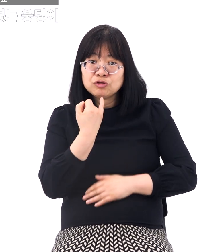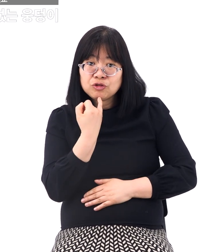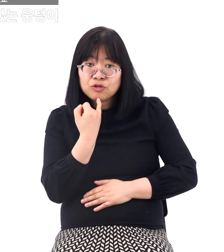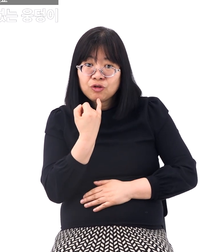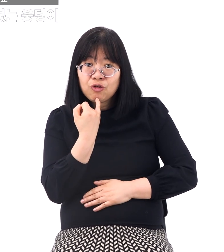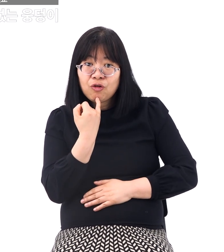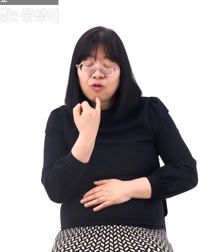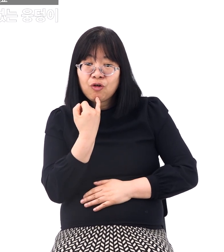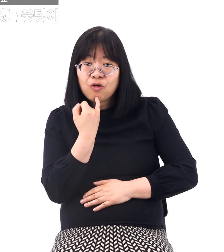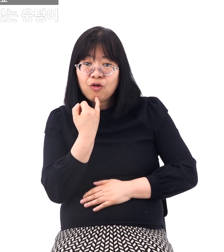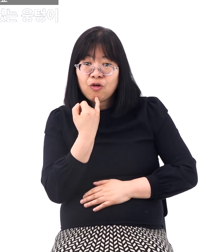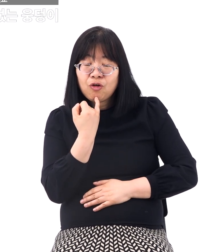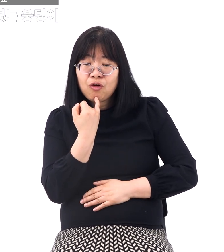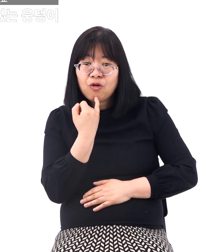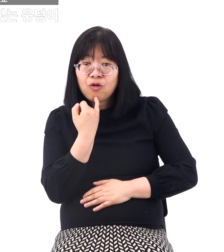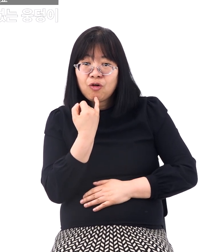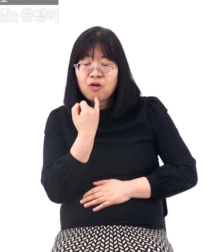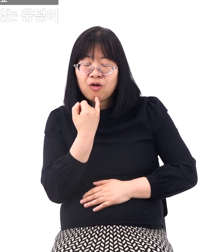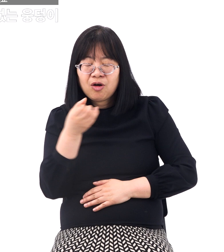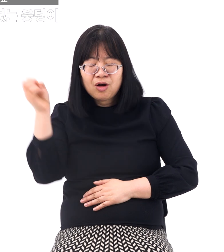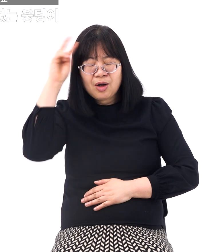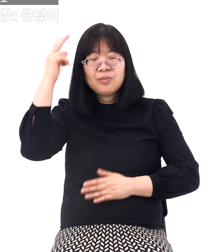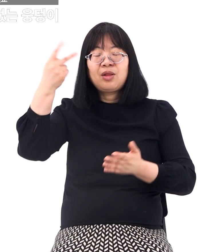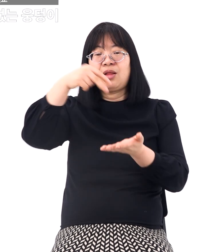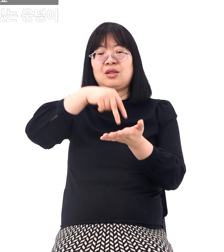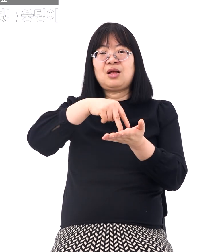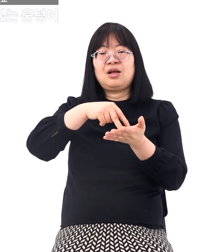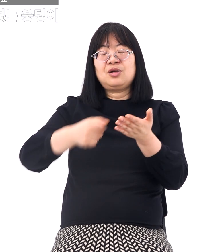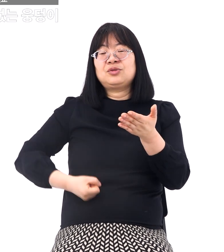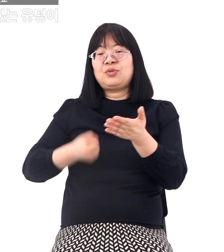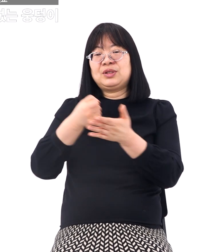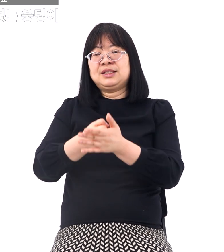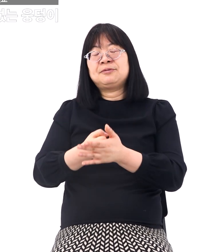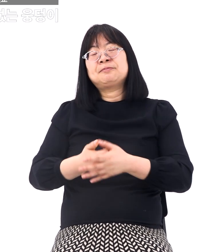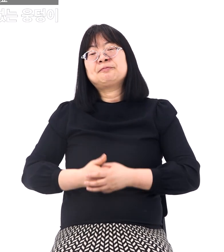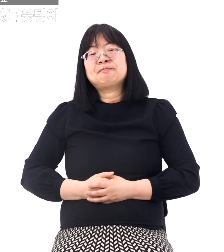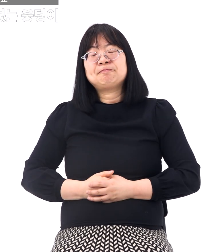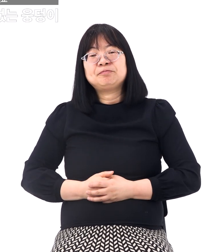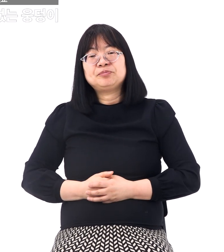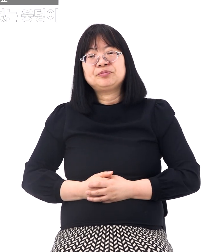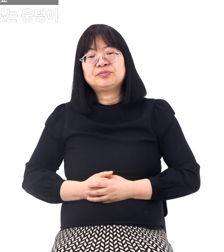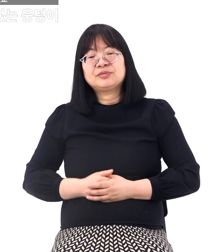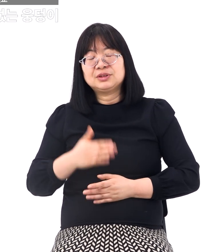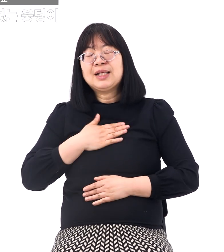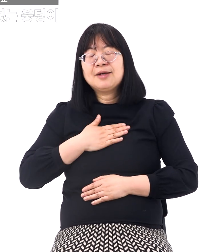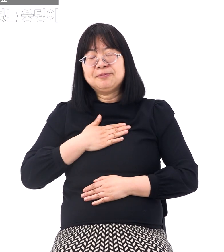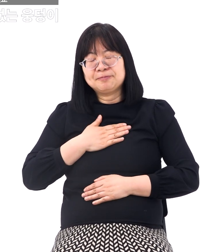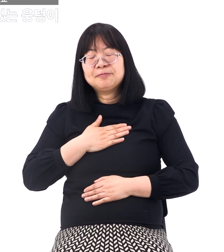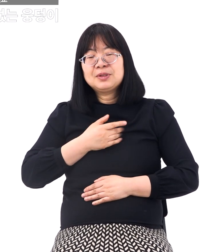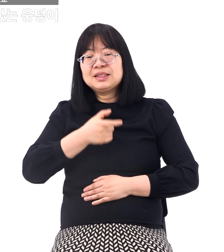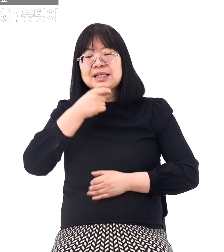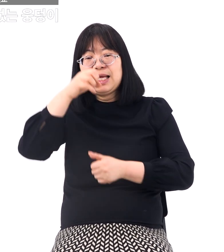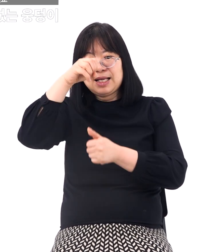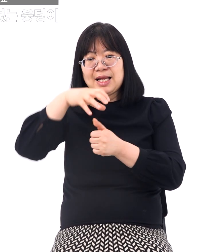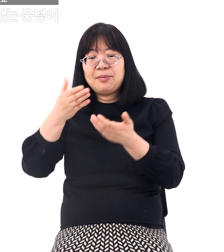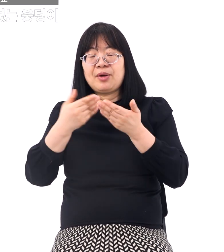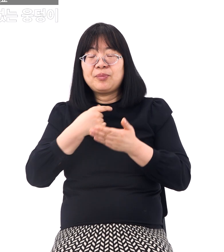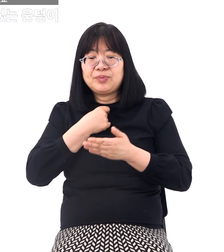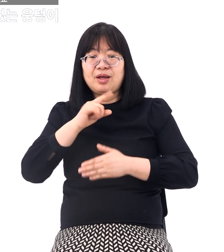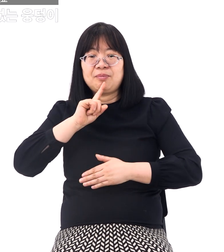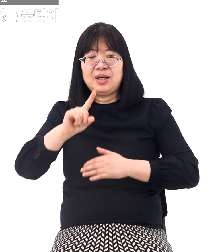괜찮겠냐고 그랬더니 벌떡 일어나더니 용기를 내서 자기 세례 받겠대요. 그러니까